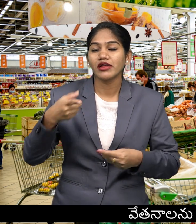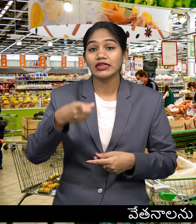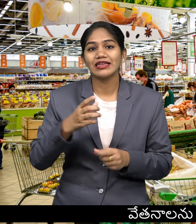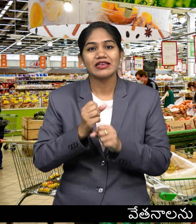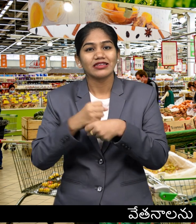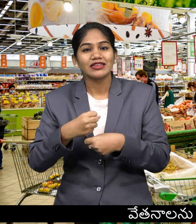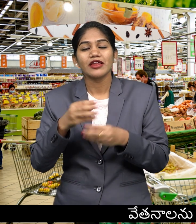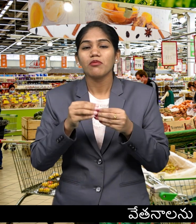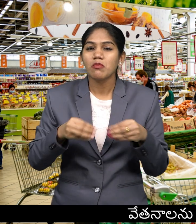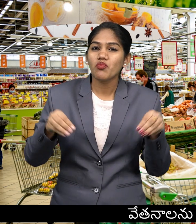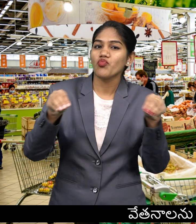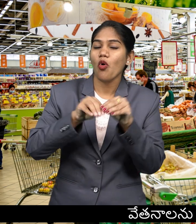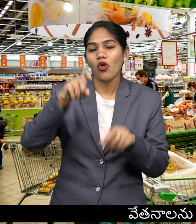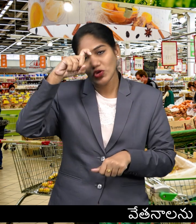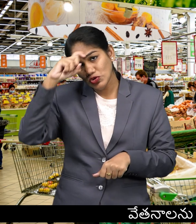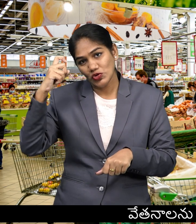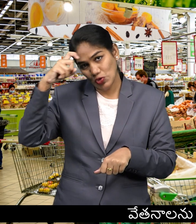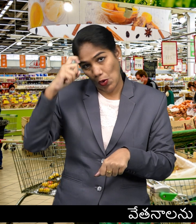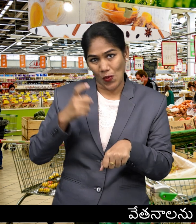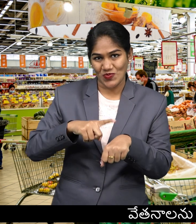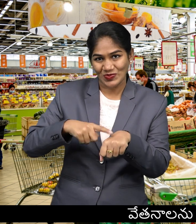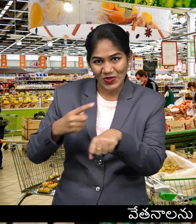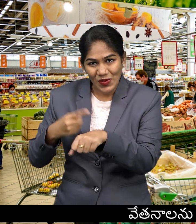వేతనాలను పెంచుతాయని చెప్పారు.